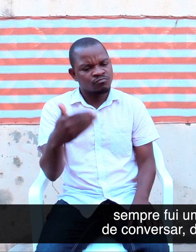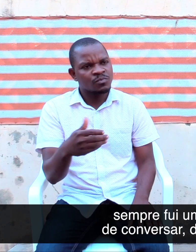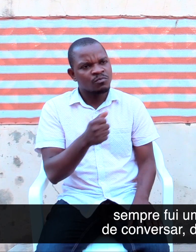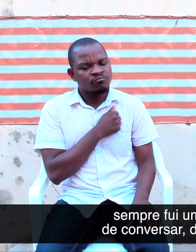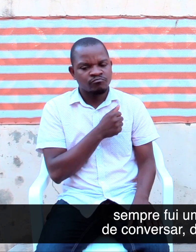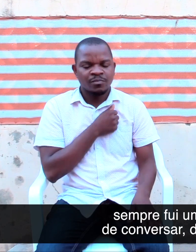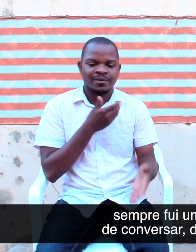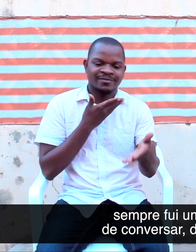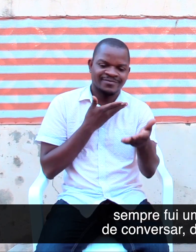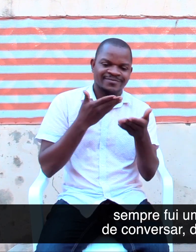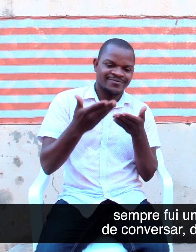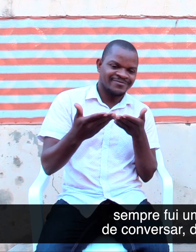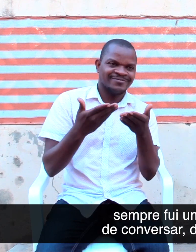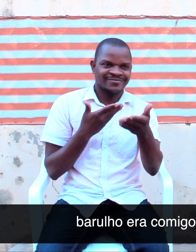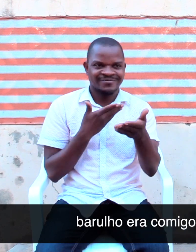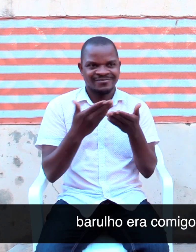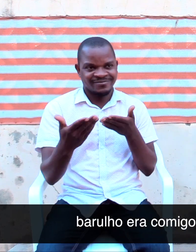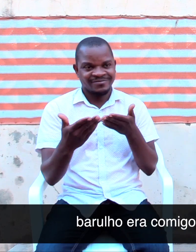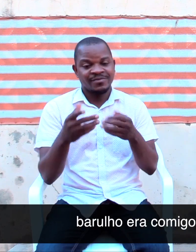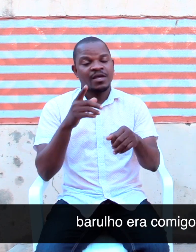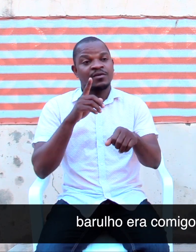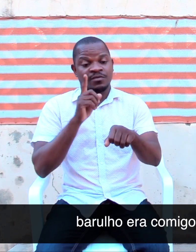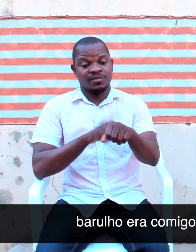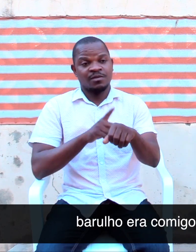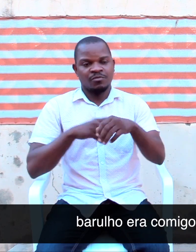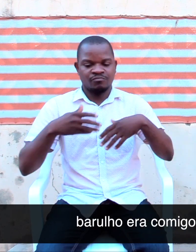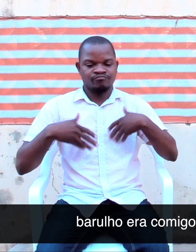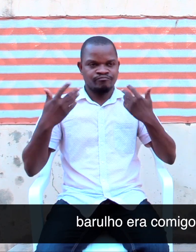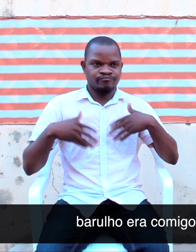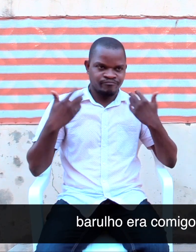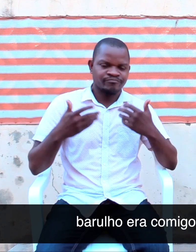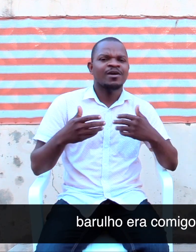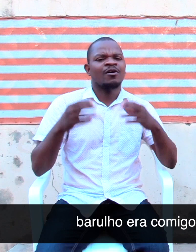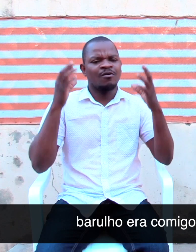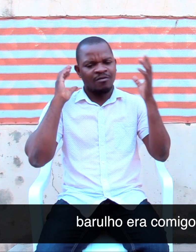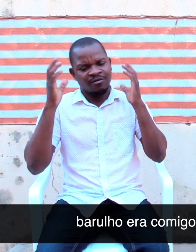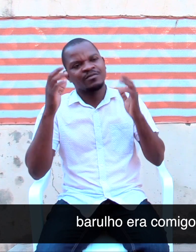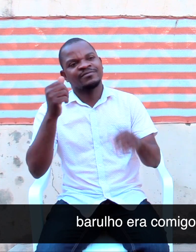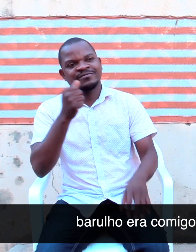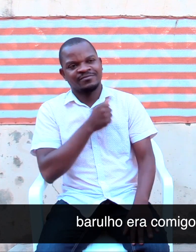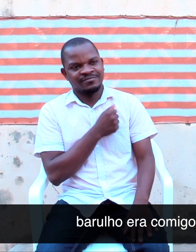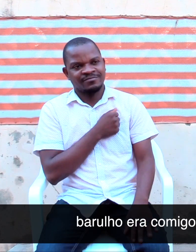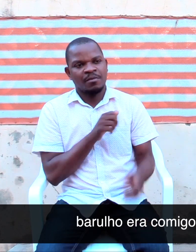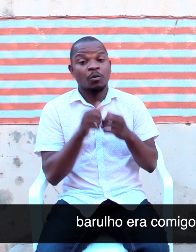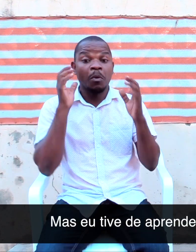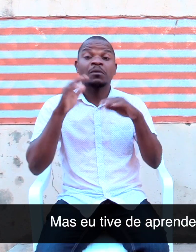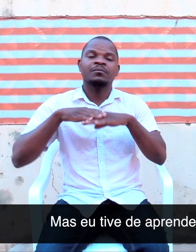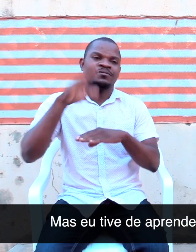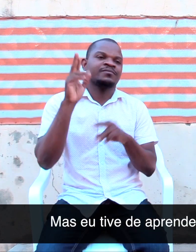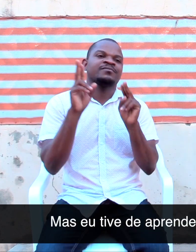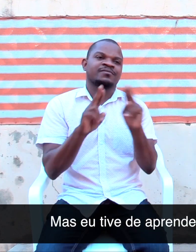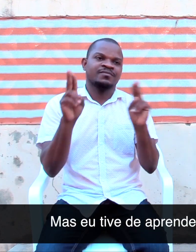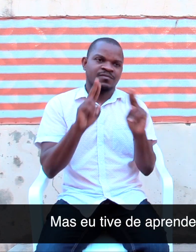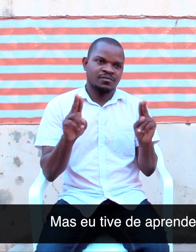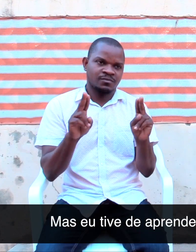de conversar, estar no momento da alegria, barulho era comigo, mas de um barulho à medida, né? Mas eu